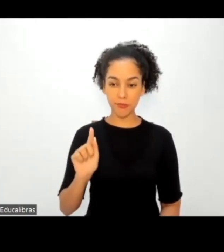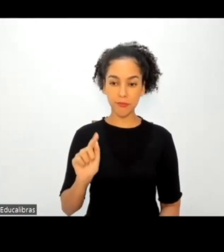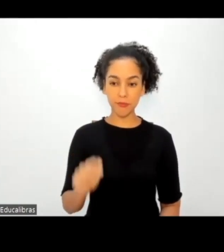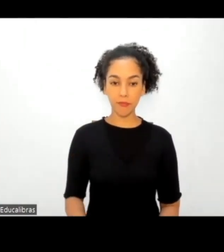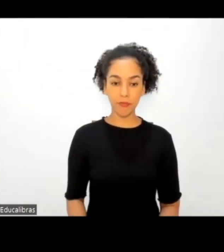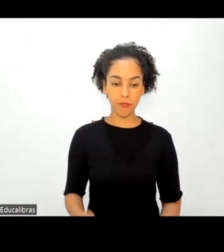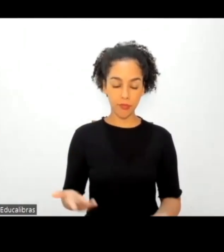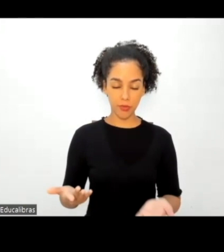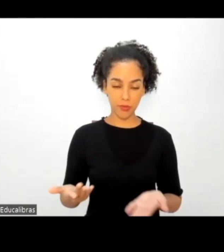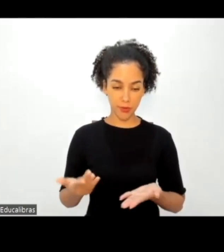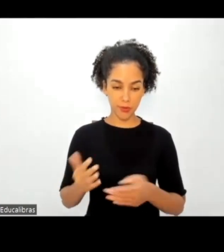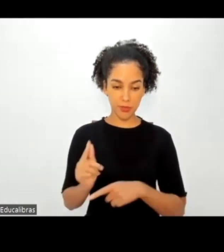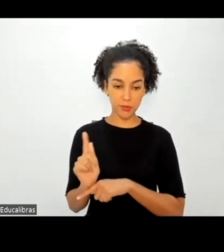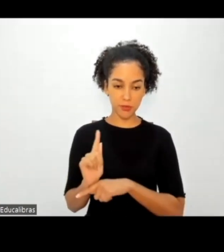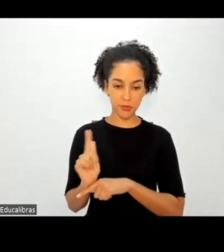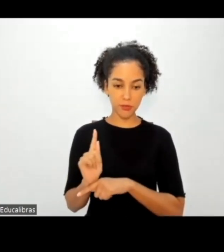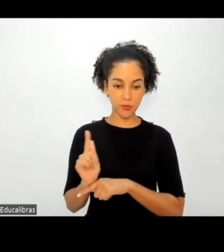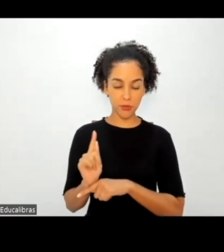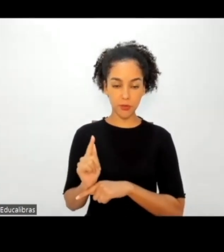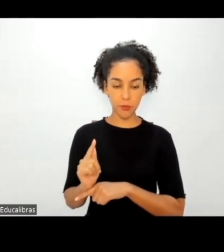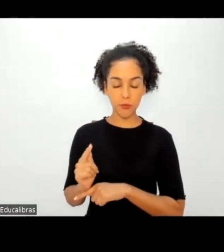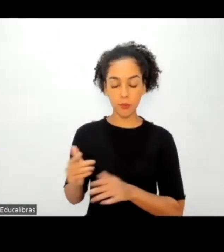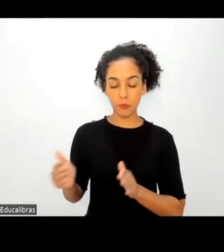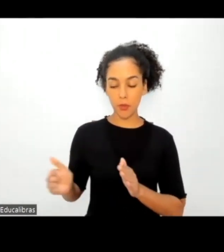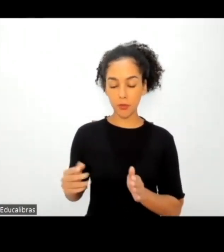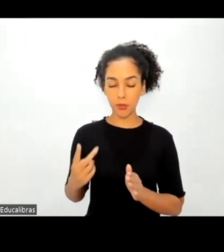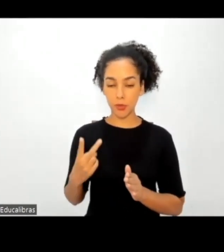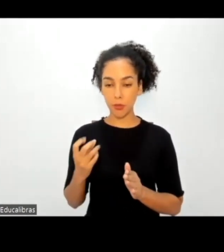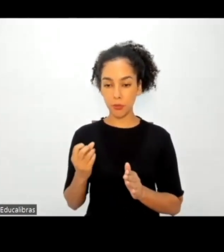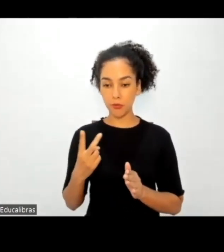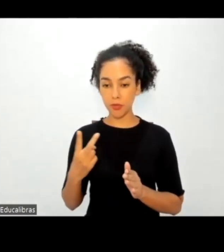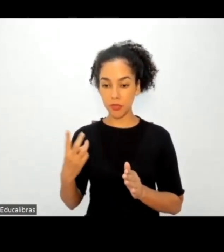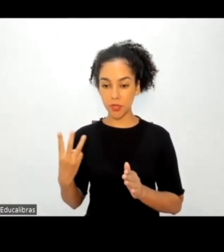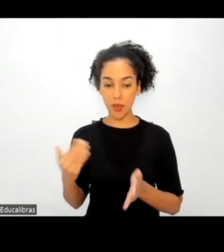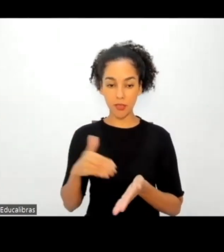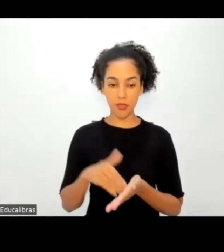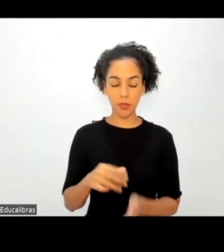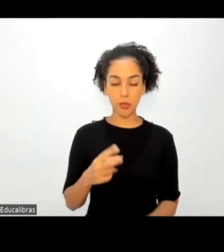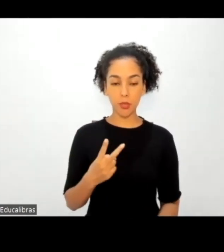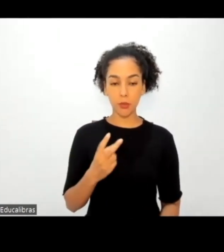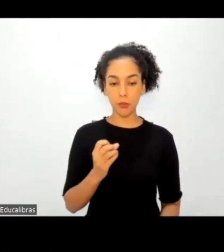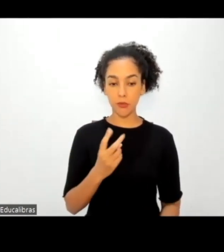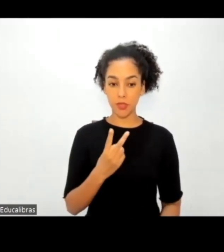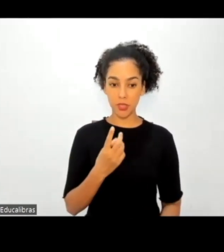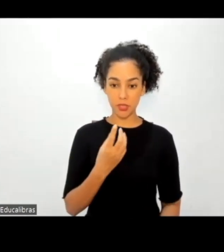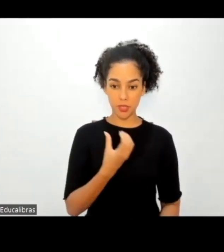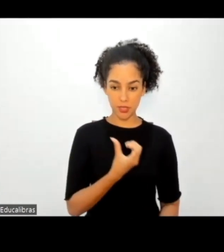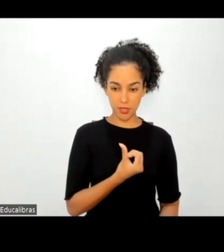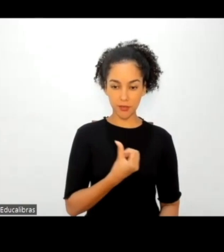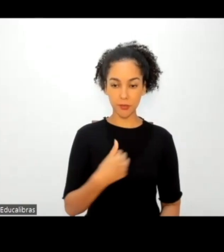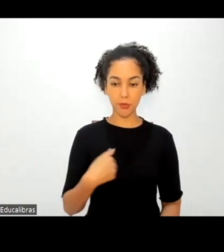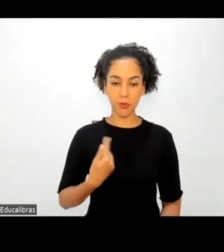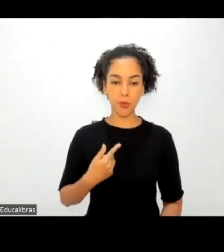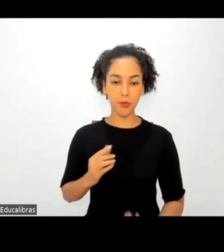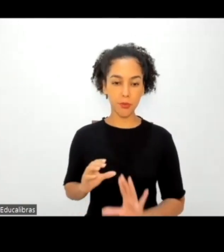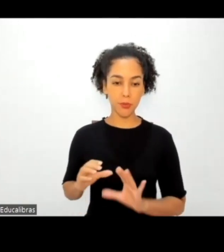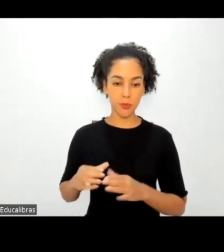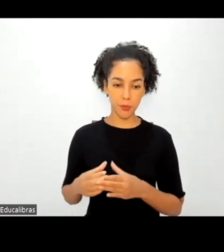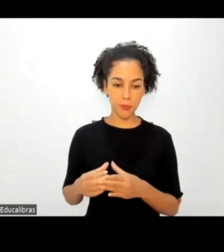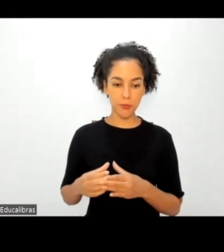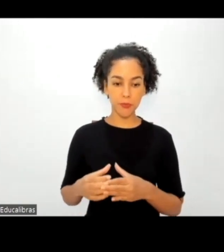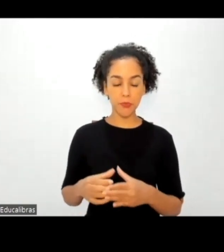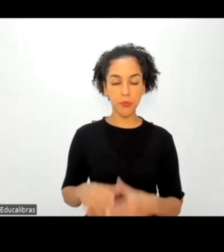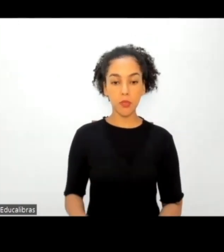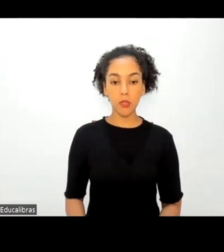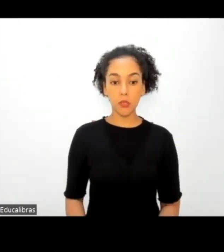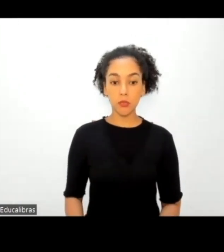gestão, no triênio 2023-2026. A gente na chapa, né? Lutar contra a FACD.